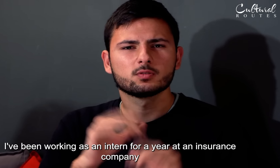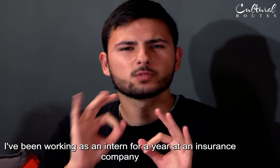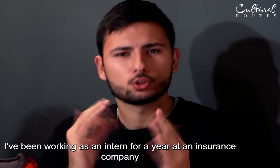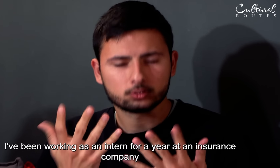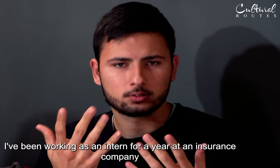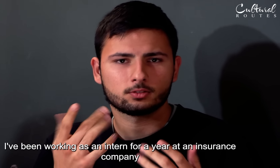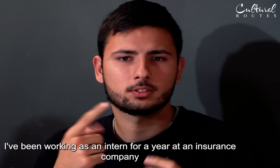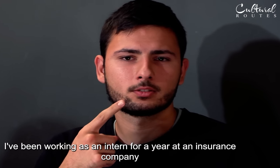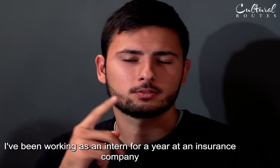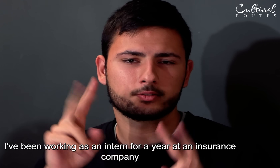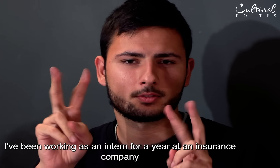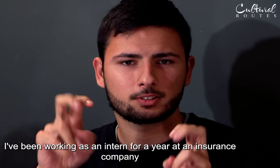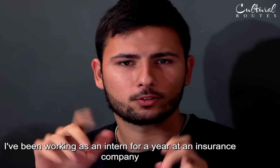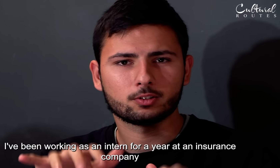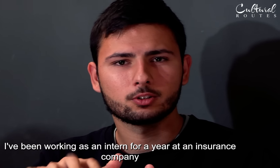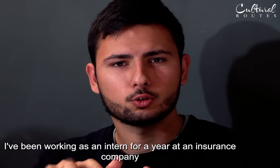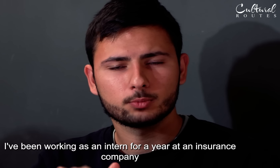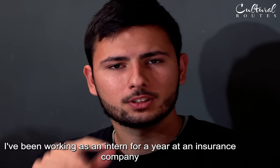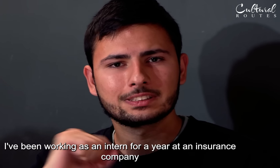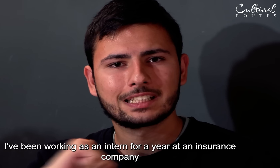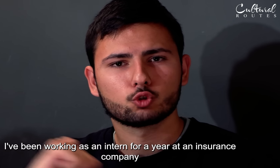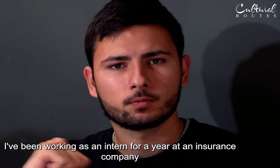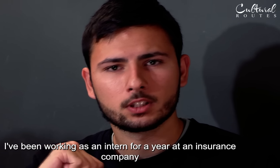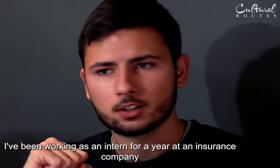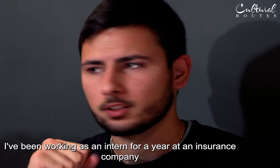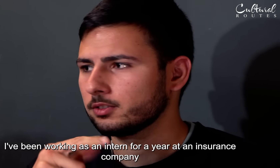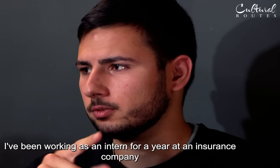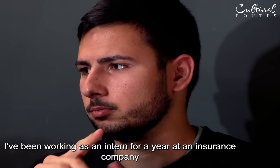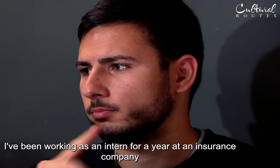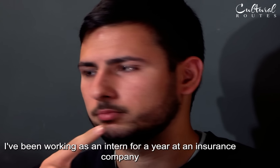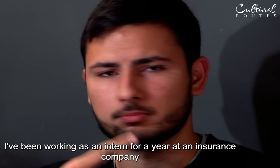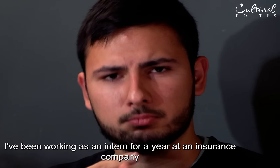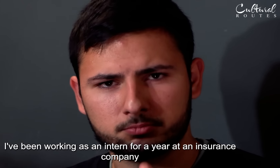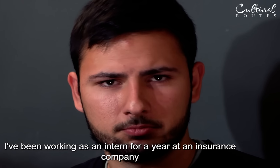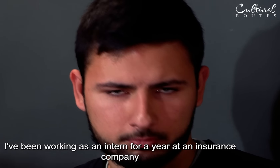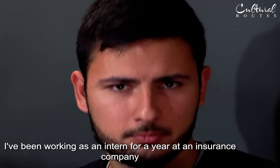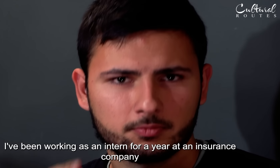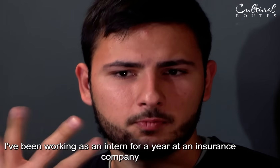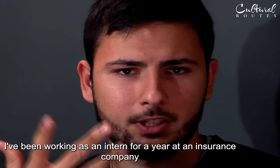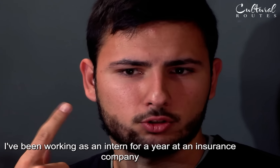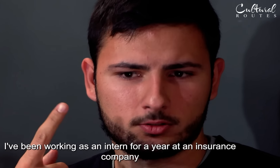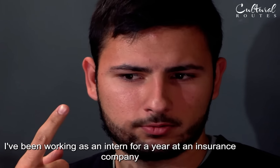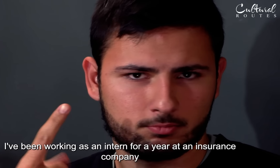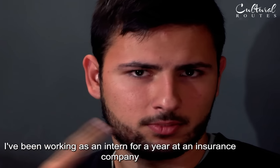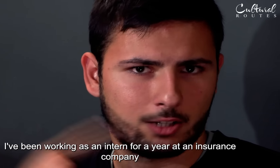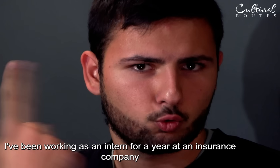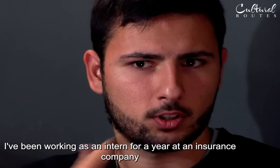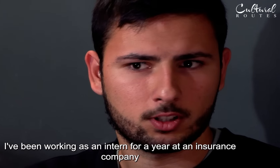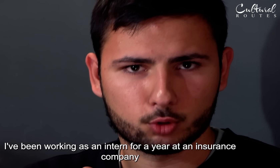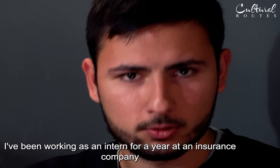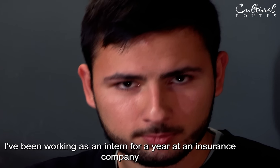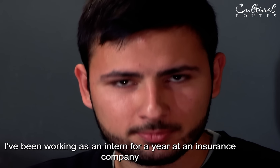Работя като стажант от една година в застрахователна компания.